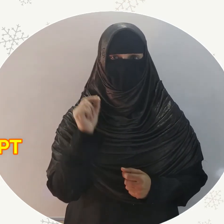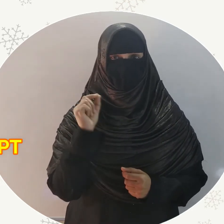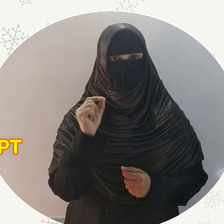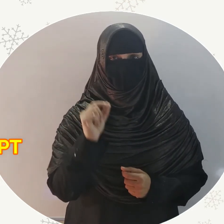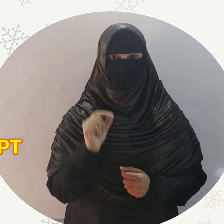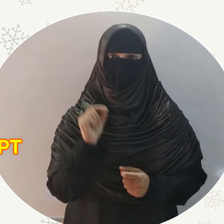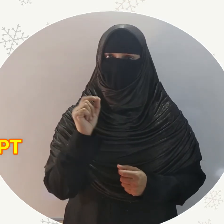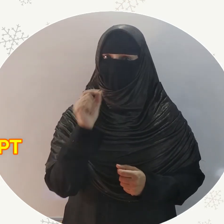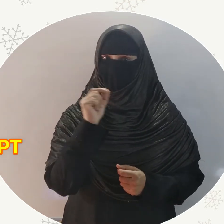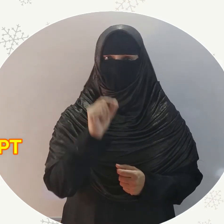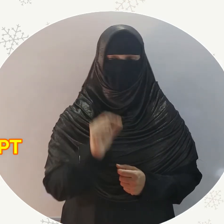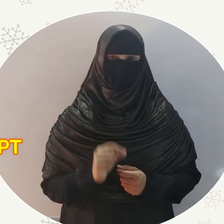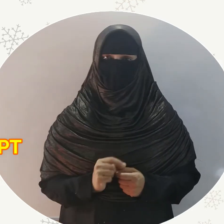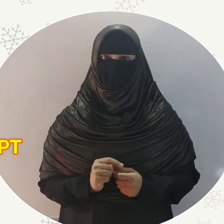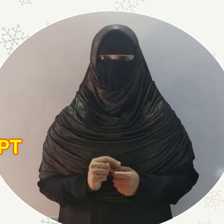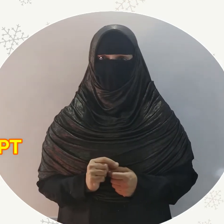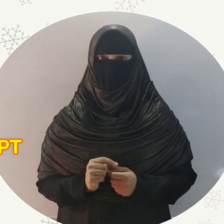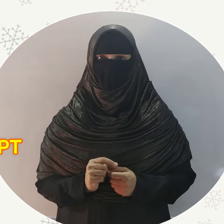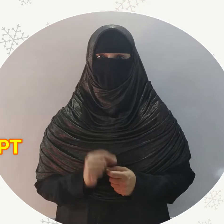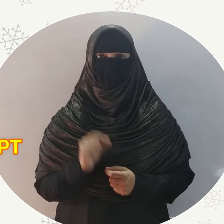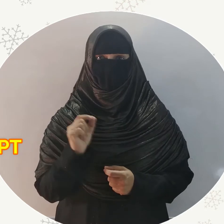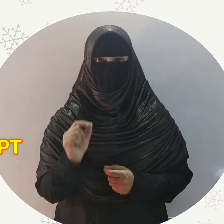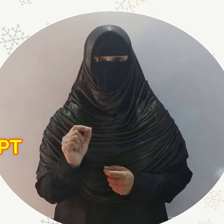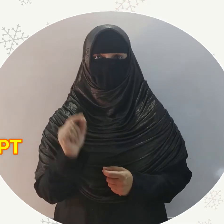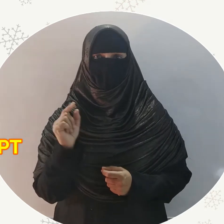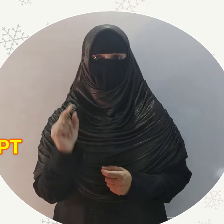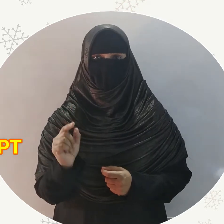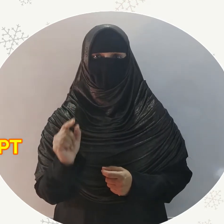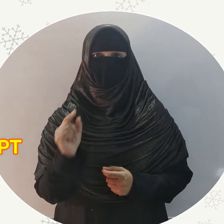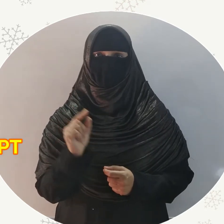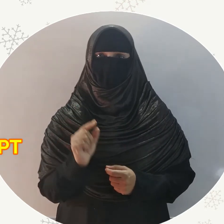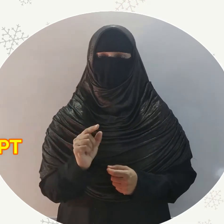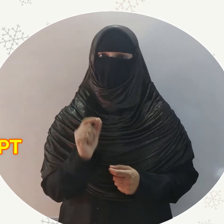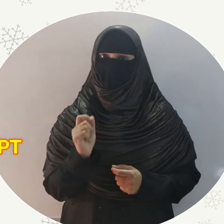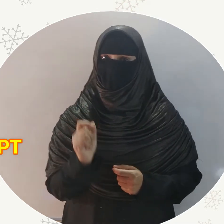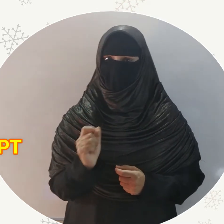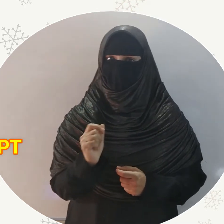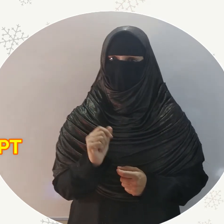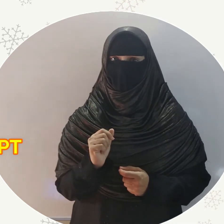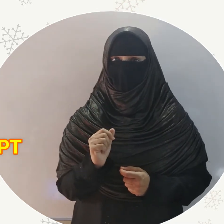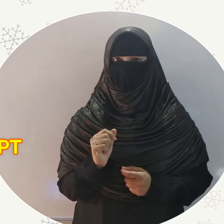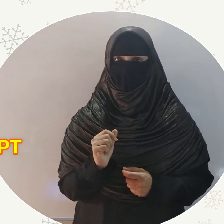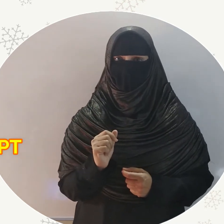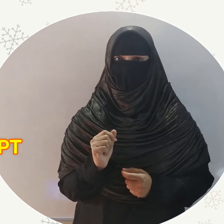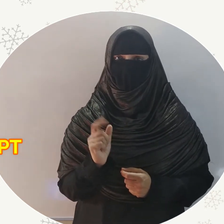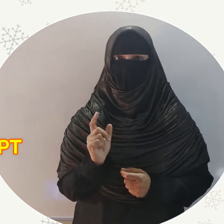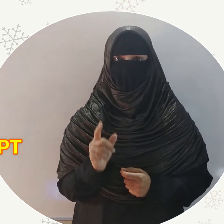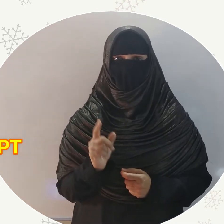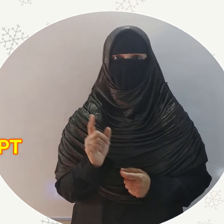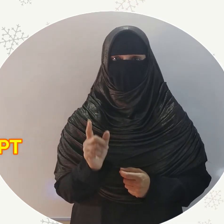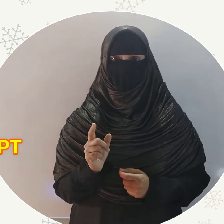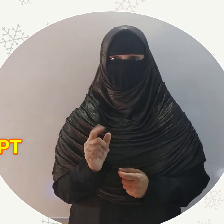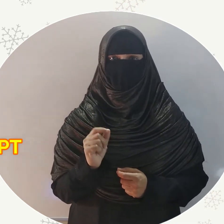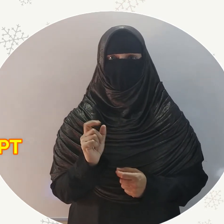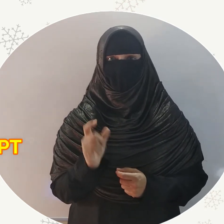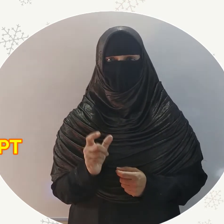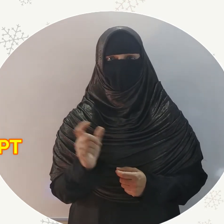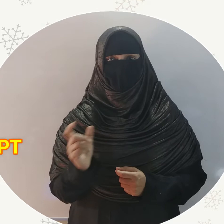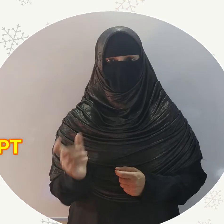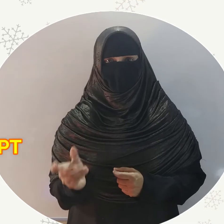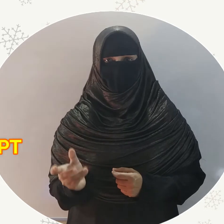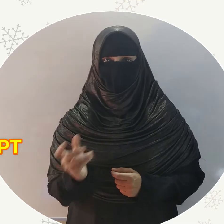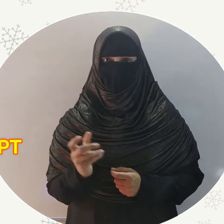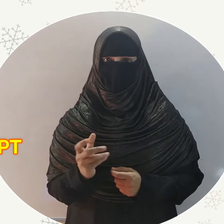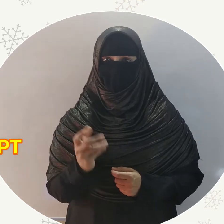റിസീറ്റ്. റിസീറ്റ് എന്നാണ് നമ്മളിത് കറക്റ്റ് ആയിട്ട് പറയേണ്ടത്. ഇവിടെ പി സൈലന്റ് ആണ്, റിസീറ്റ്. ഓക്കെ, ഒന്നുകൂടെ പറയാം, റിസീറ്റ്. പ്ലീസ് ഗിവ്